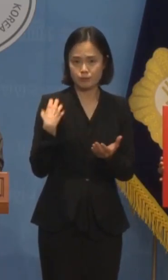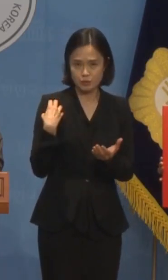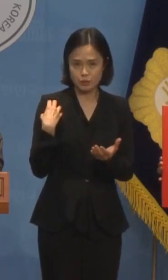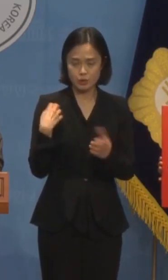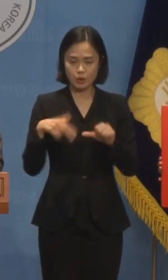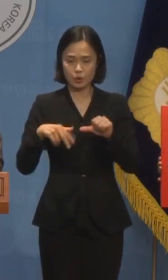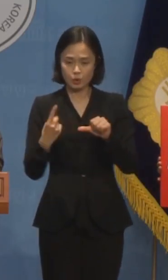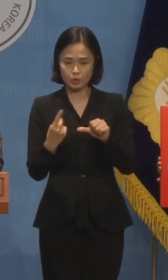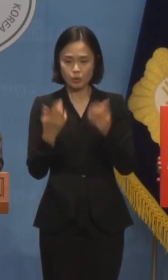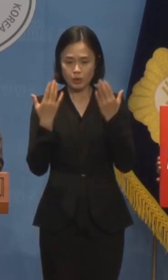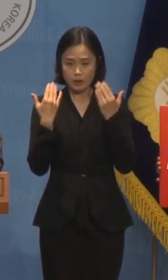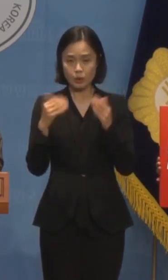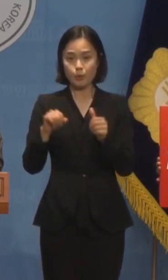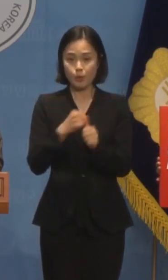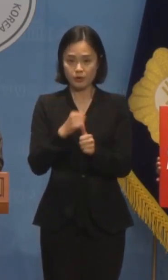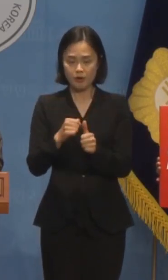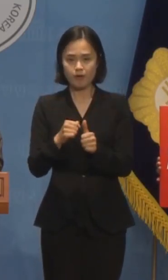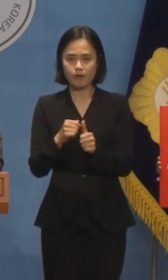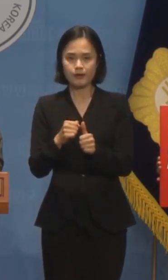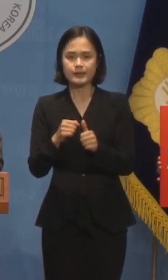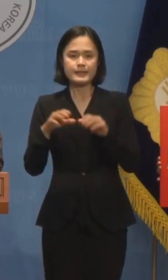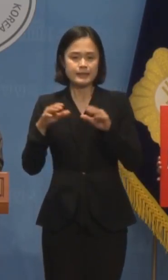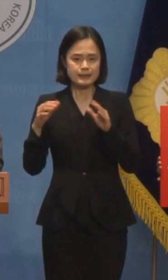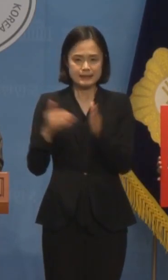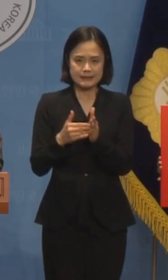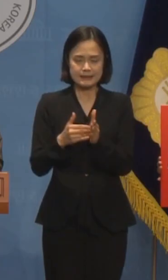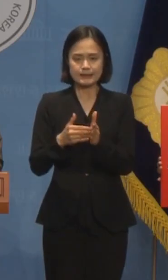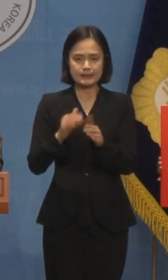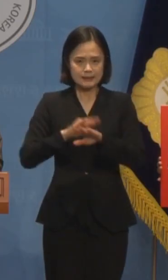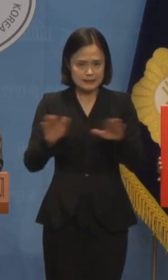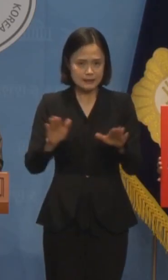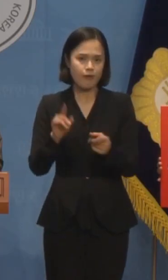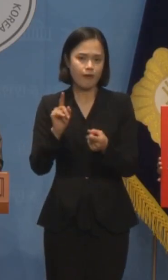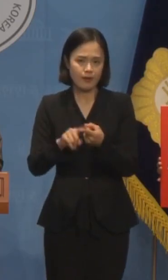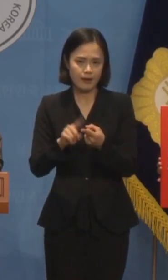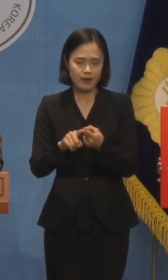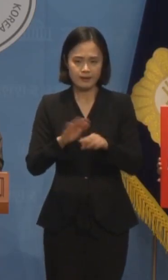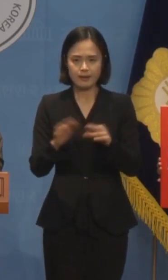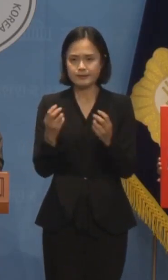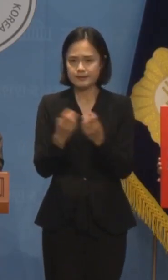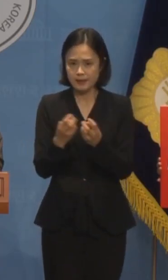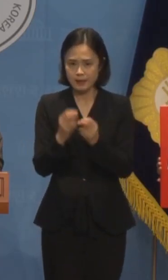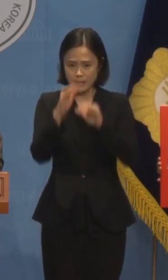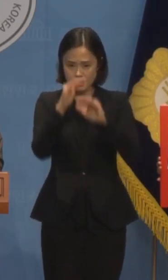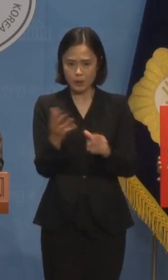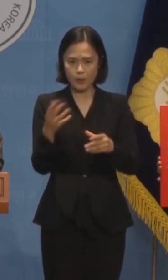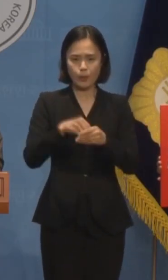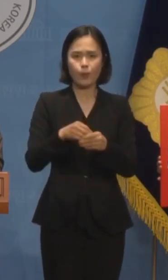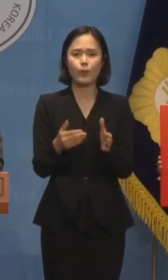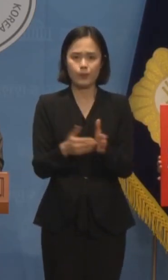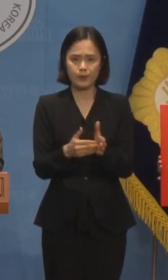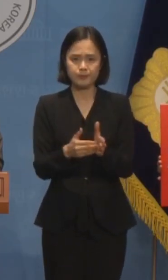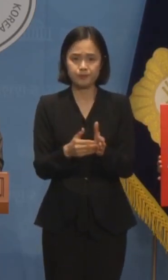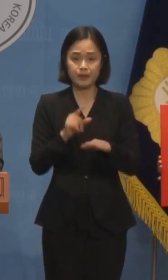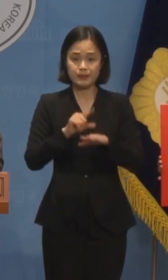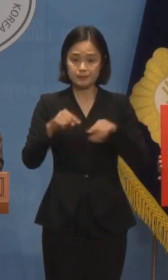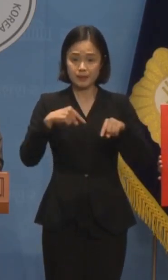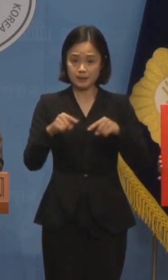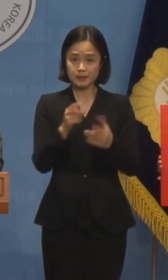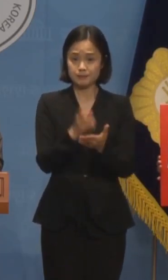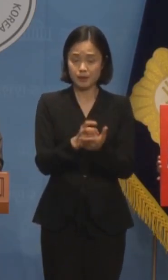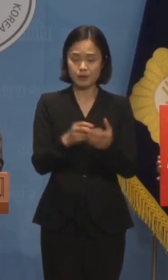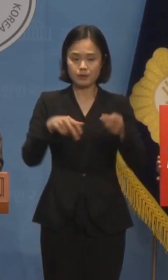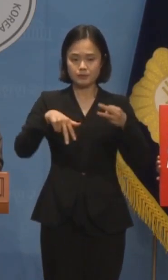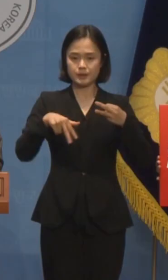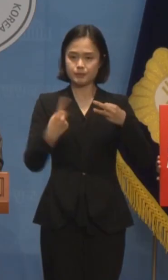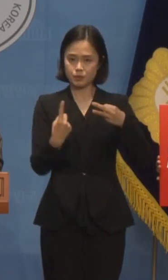근절과 예방, 대책 수립에 대한 내용이 명백히 담겨져 있습니다. 또한 지방자치법 제13조